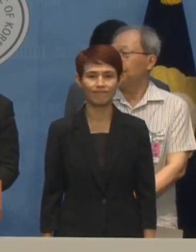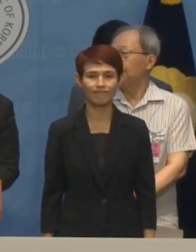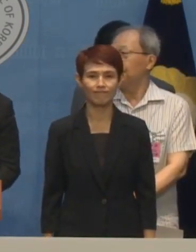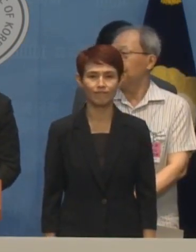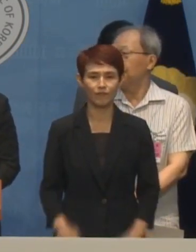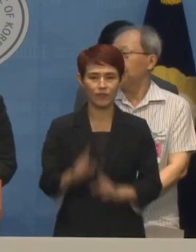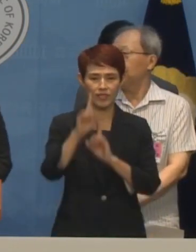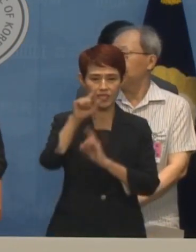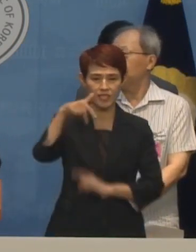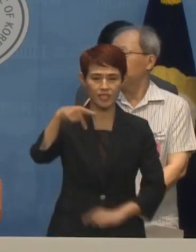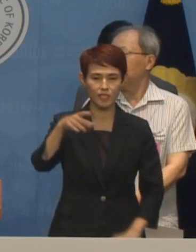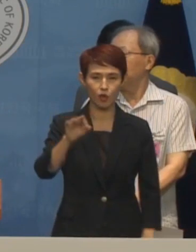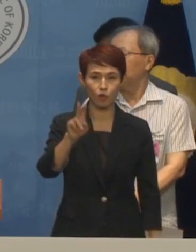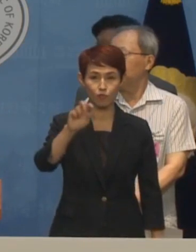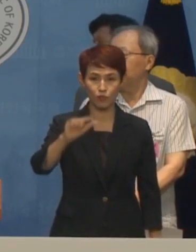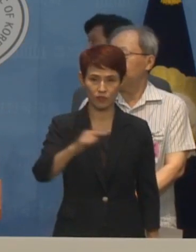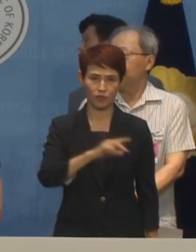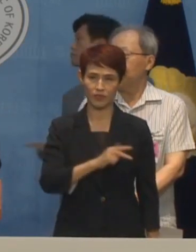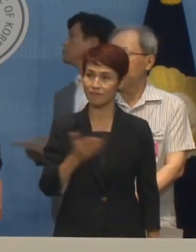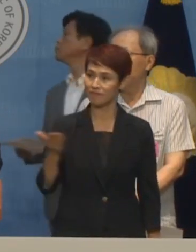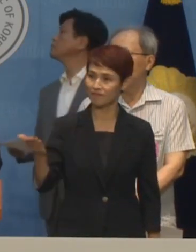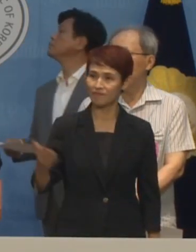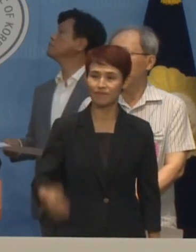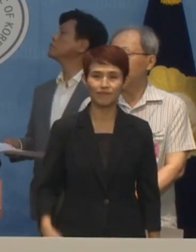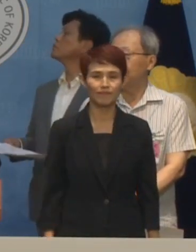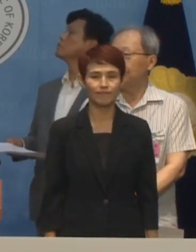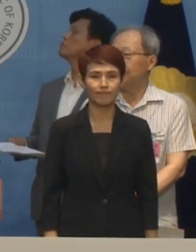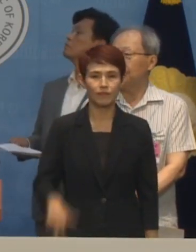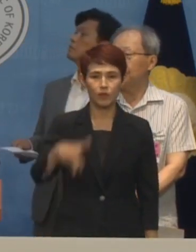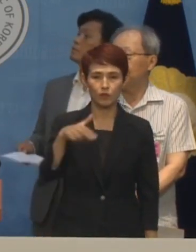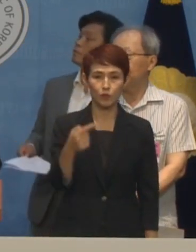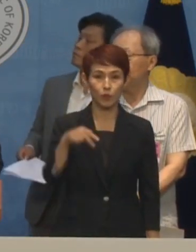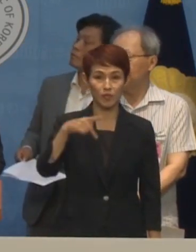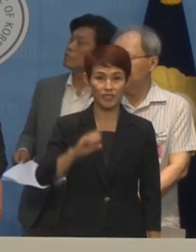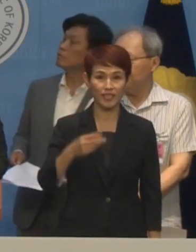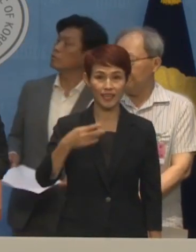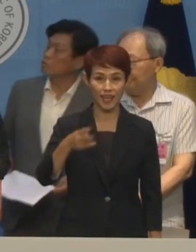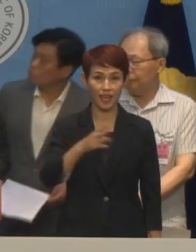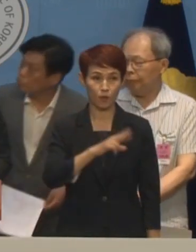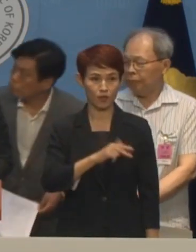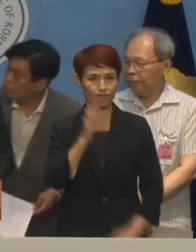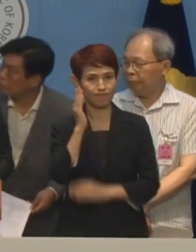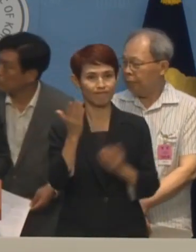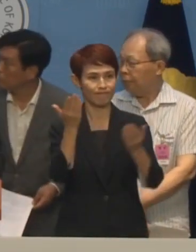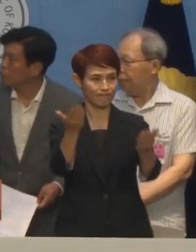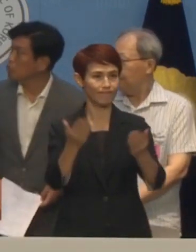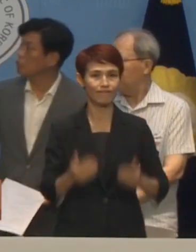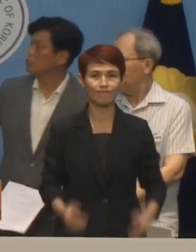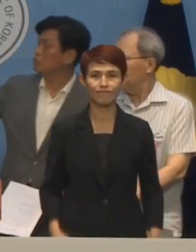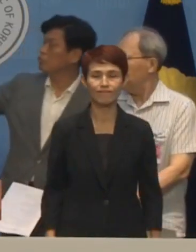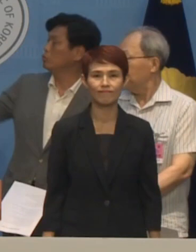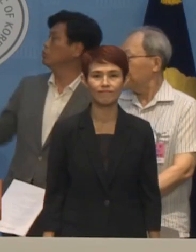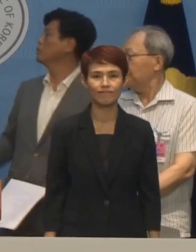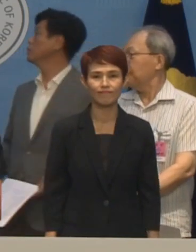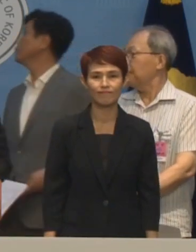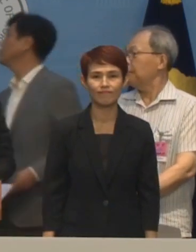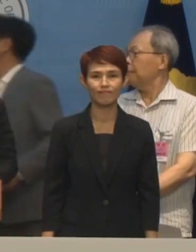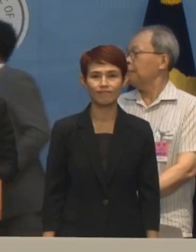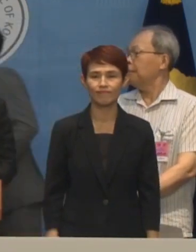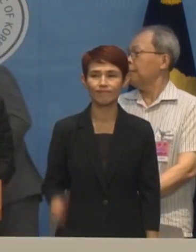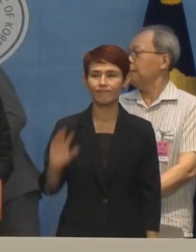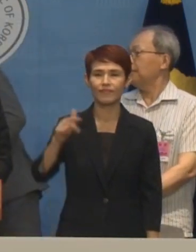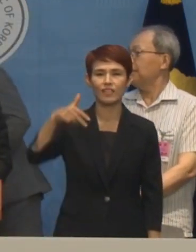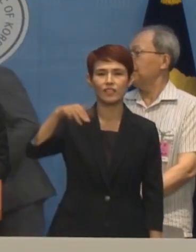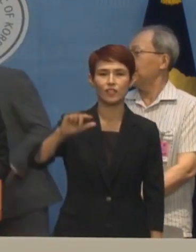그리고 이정문 의원님 와주셨습니다. 네, 조승래 의원님부터 발언 이어서 나가주시겠습니다.